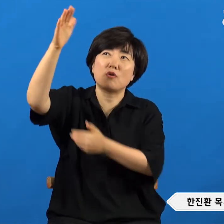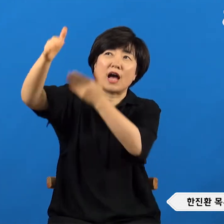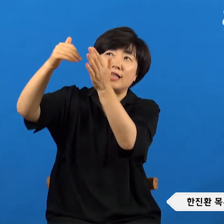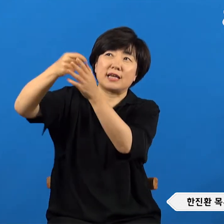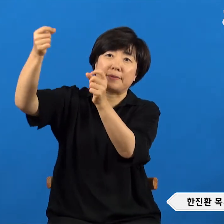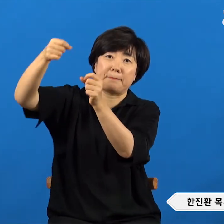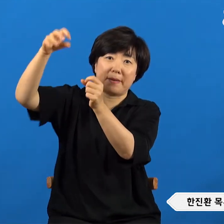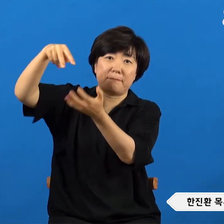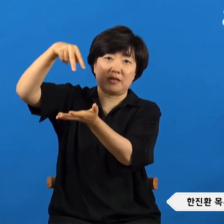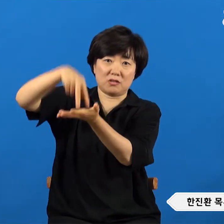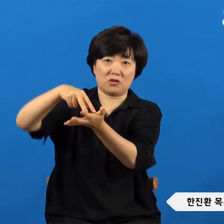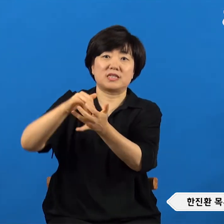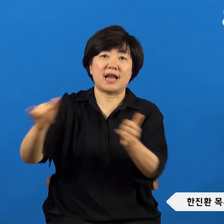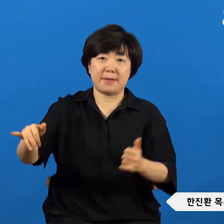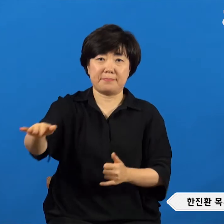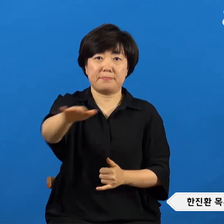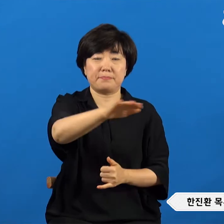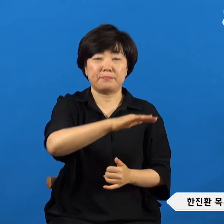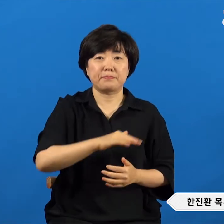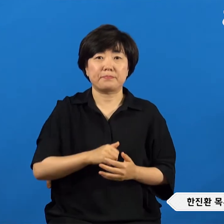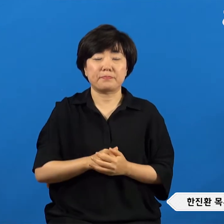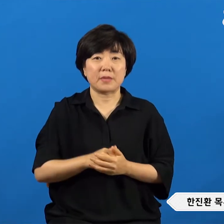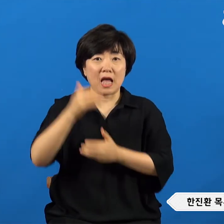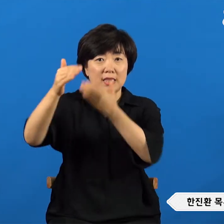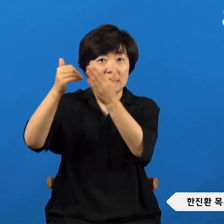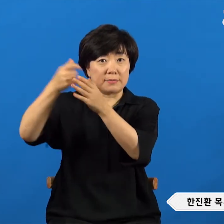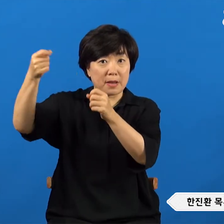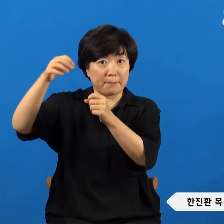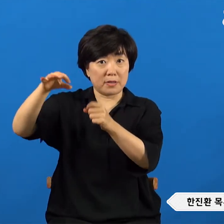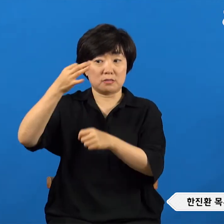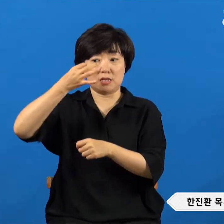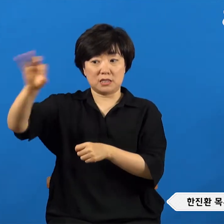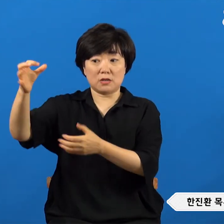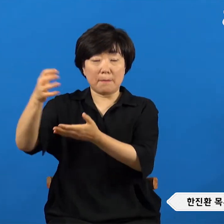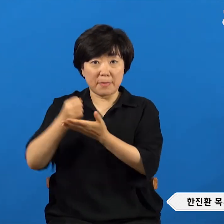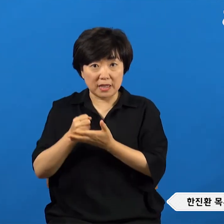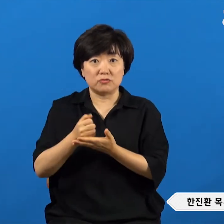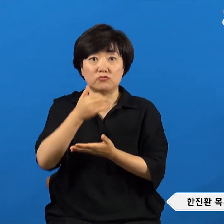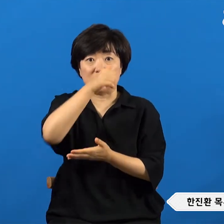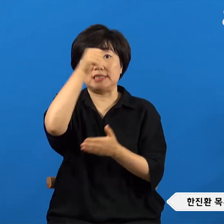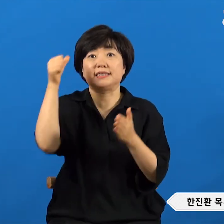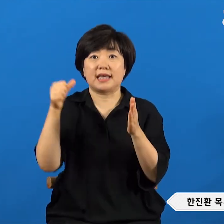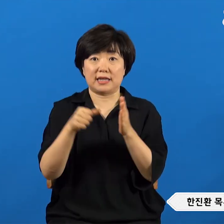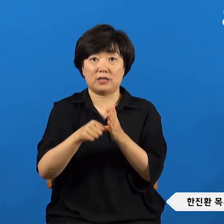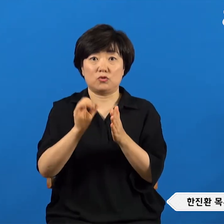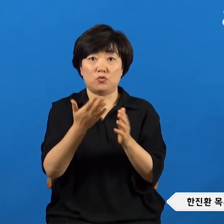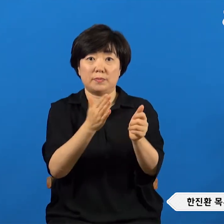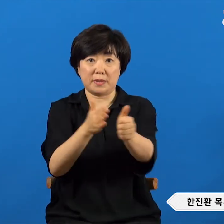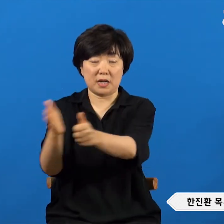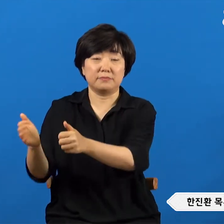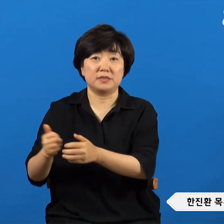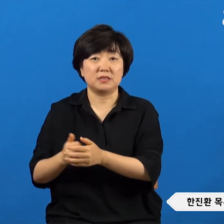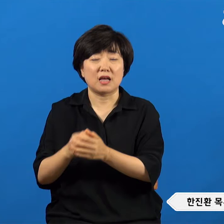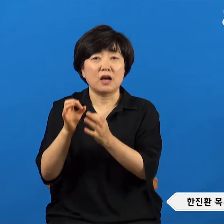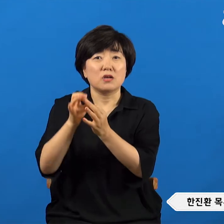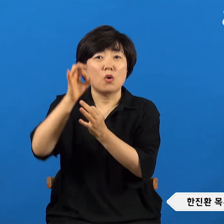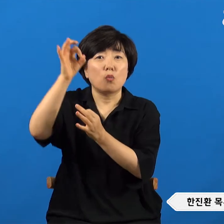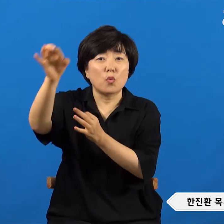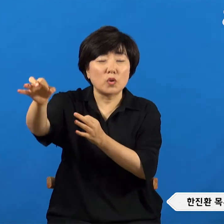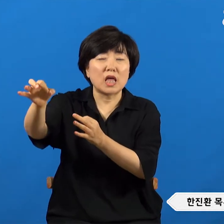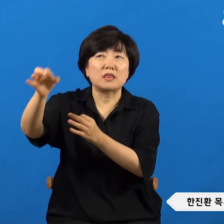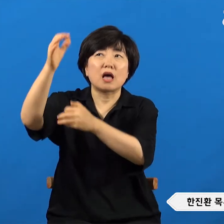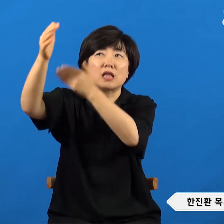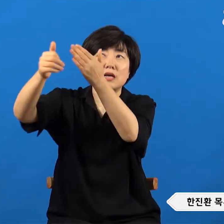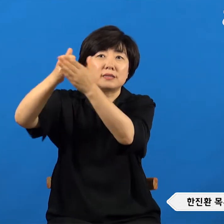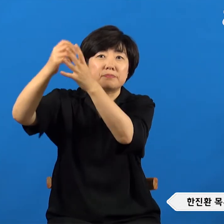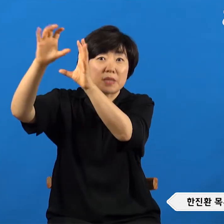아닙니까? 하나님 앞에서 인정받을 수 있는 생이 되어야 됩니다. 영원한